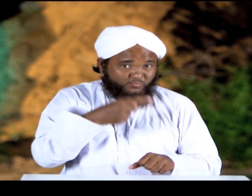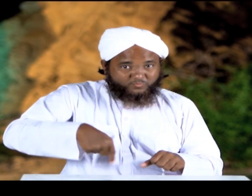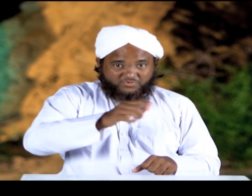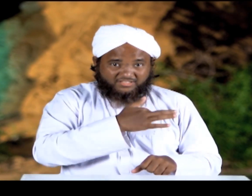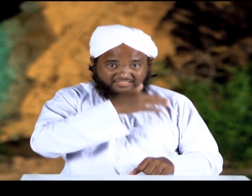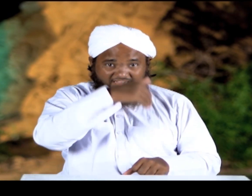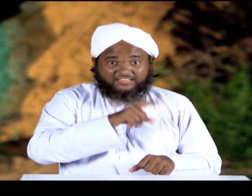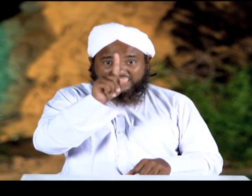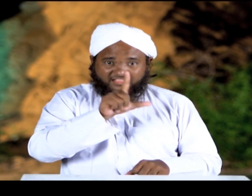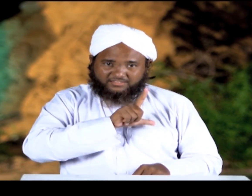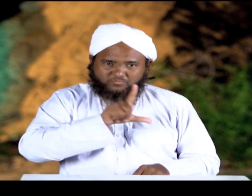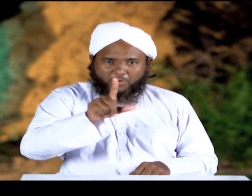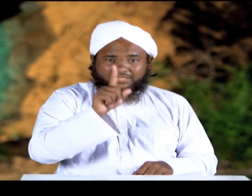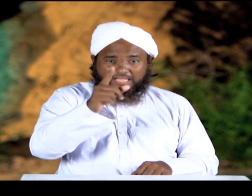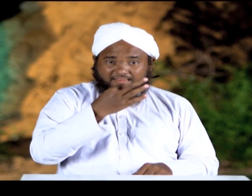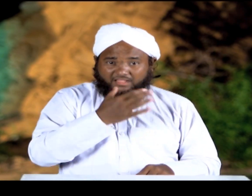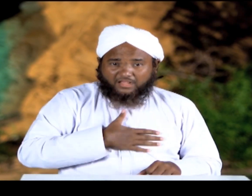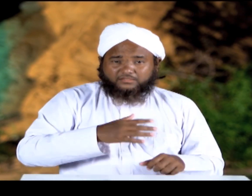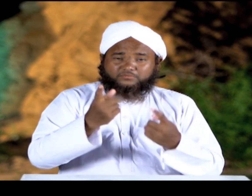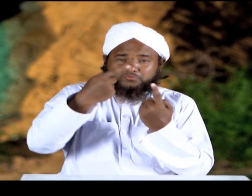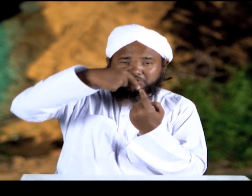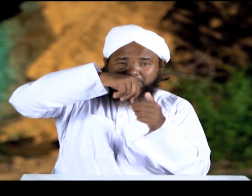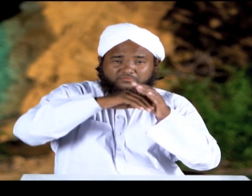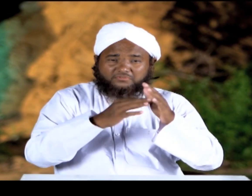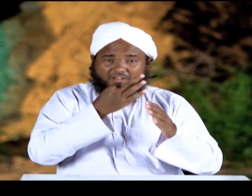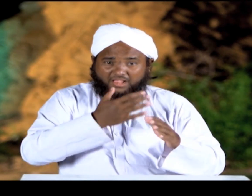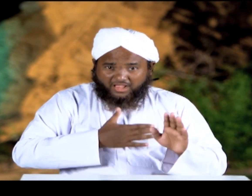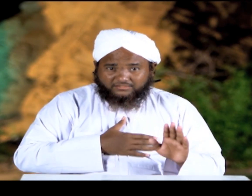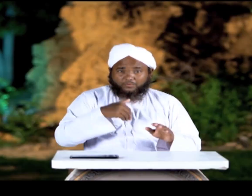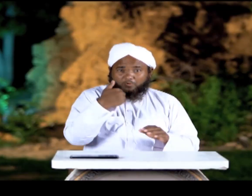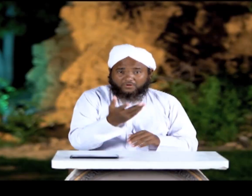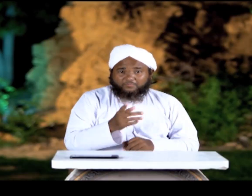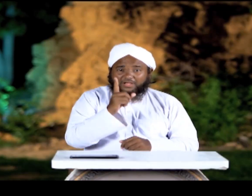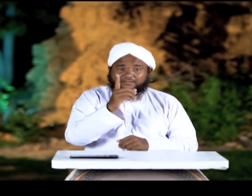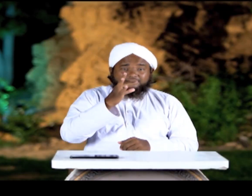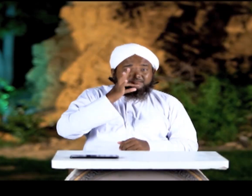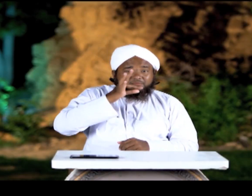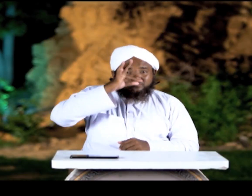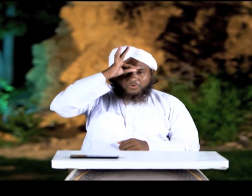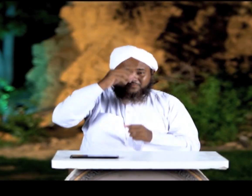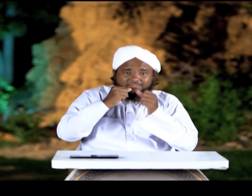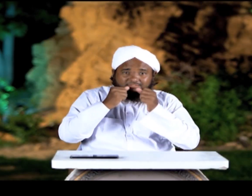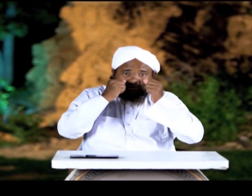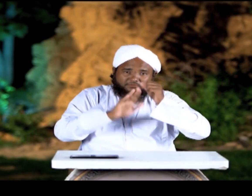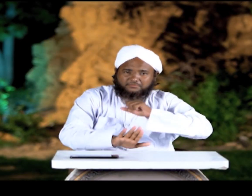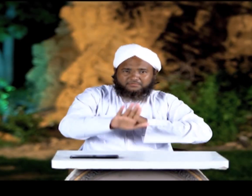بہرور نہ ہوں گے، اور جو تمام اولیاء و انبیاء کے بھی آقا ہیں یعنی سید الانبیاء احمد مجتبی